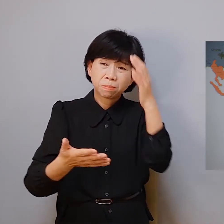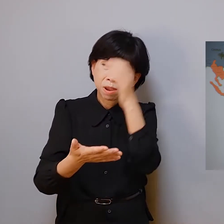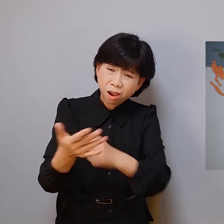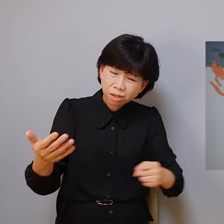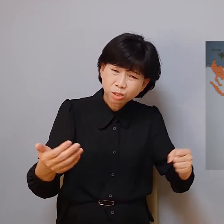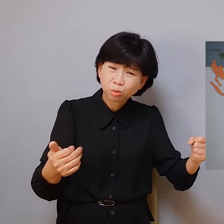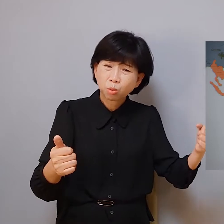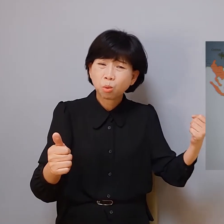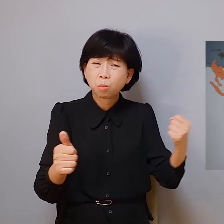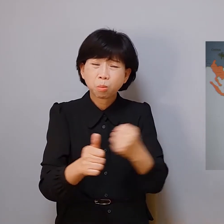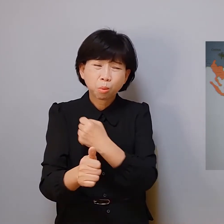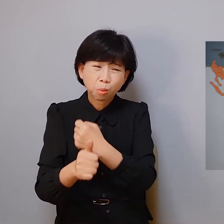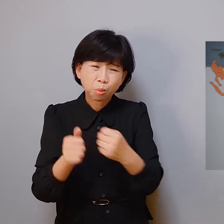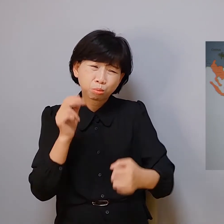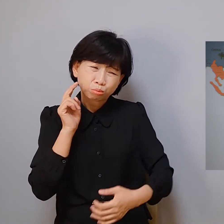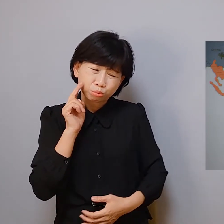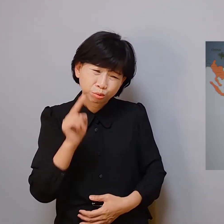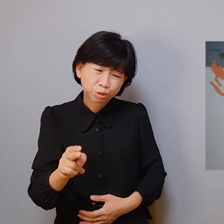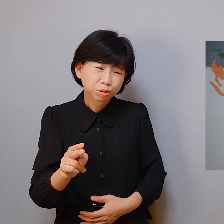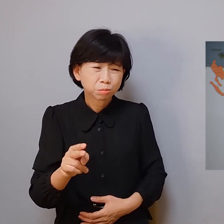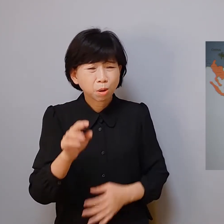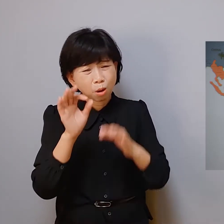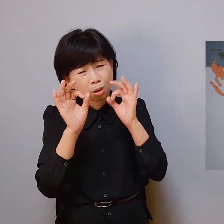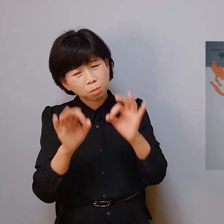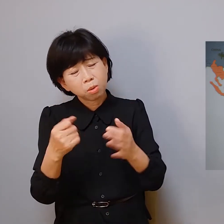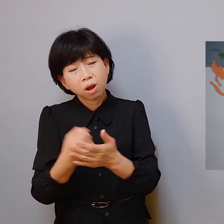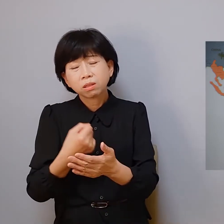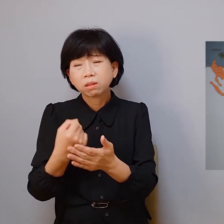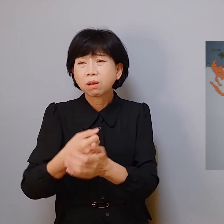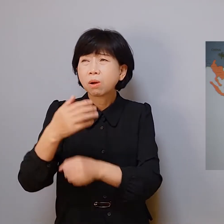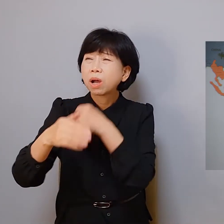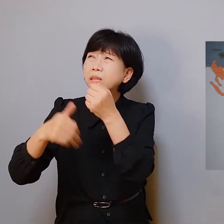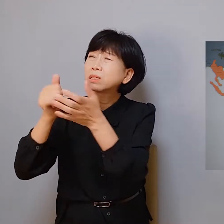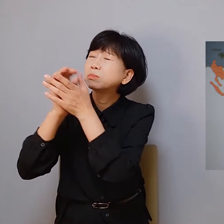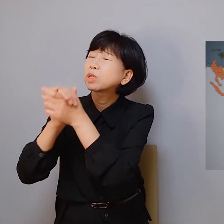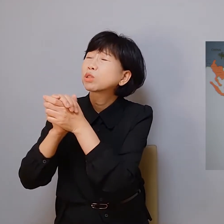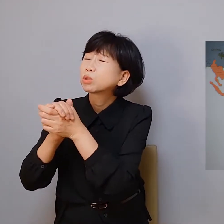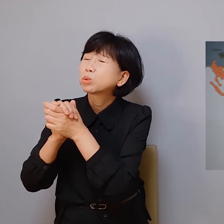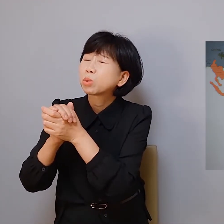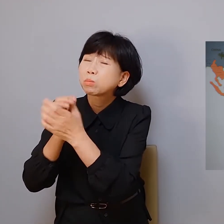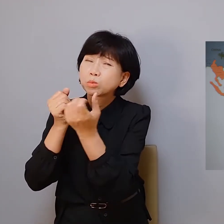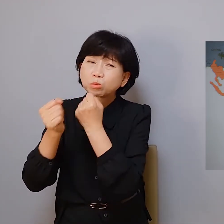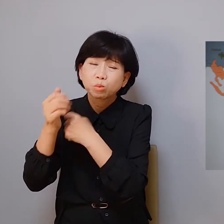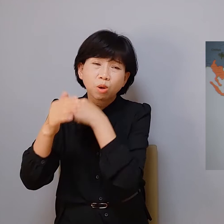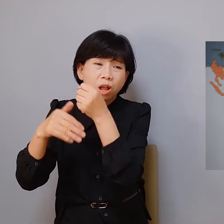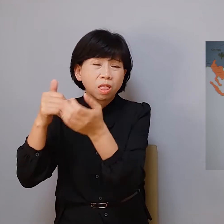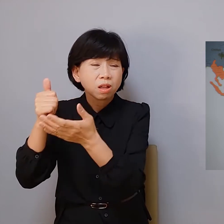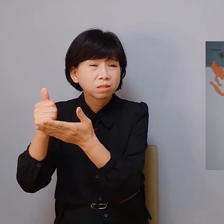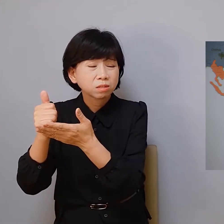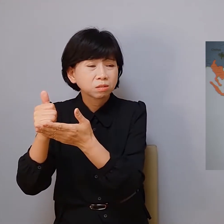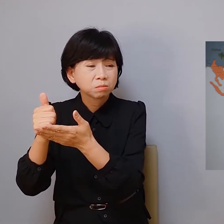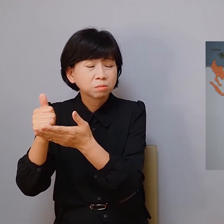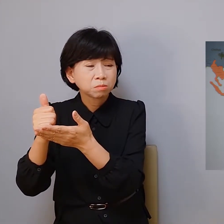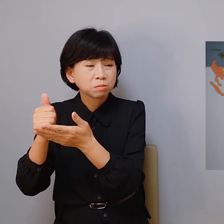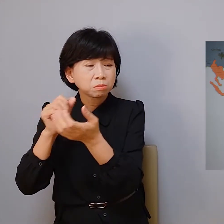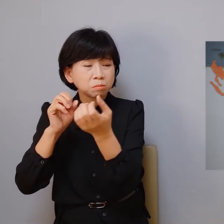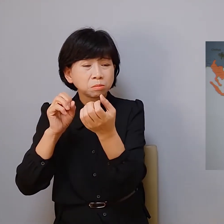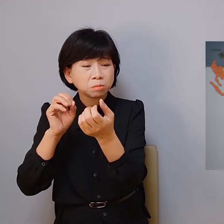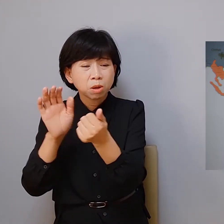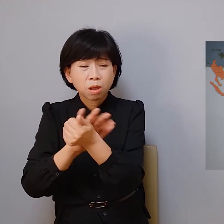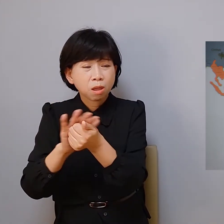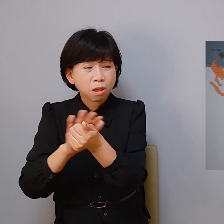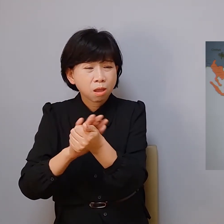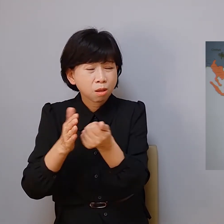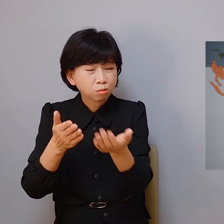강포, 너무 안타까운 나머지 하나님께 부르짖고 있지만 하나님은 응답하시지 않는 것 같은